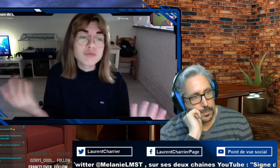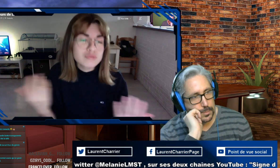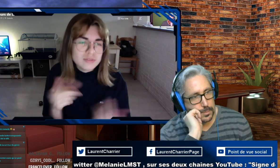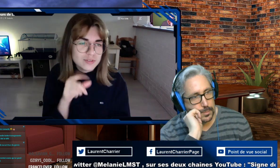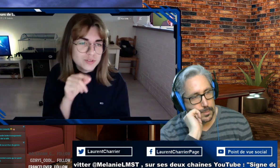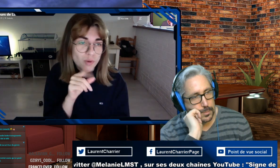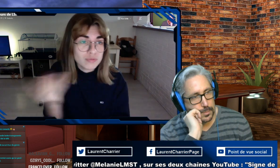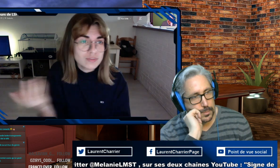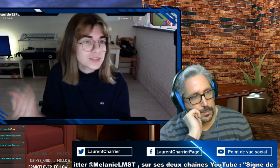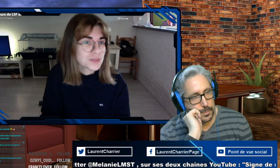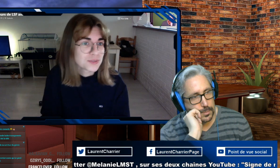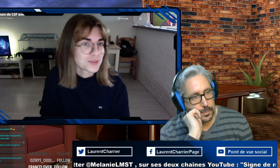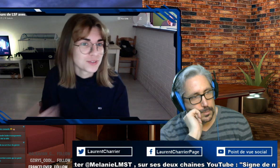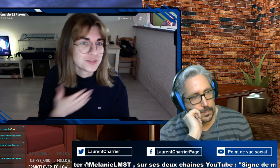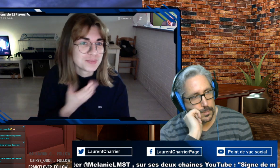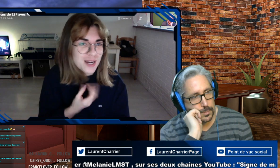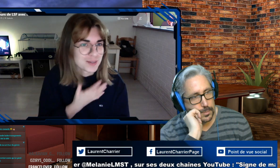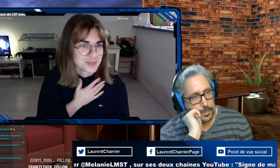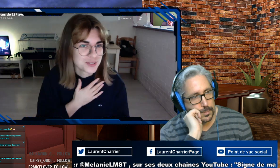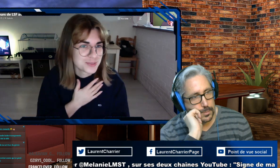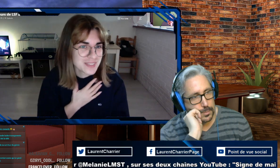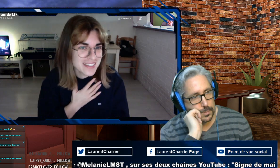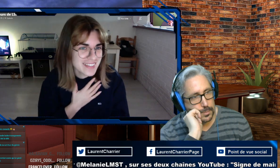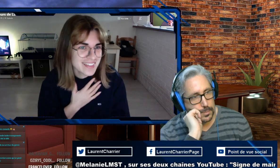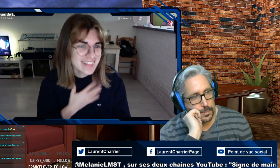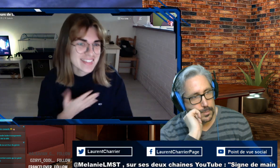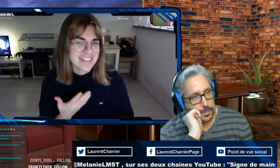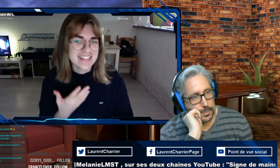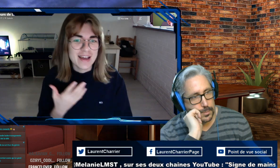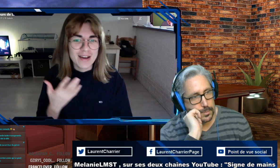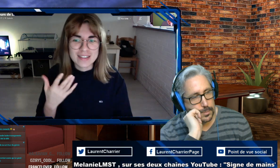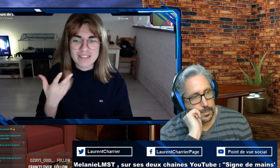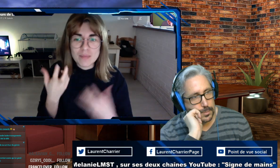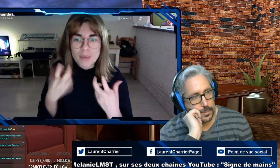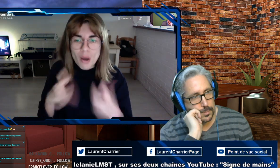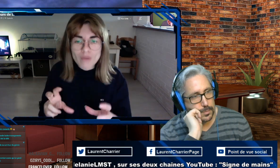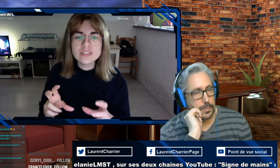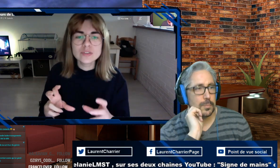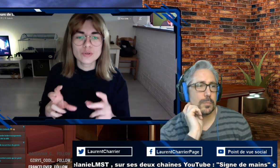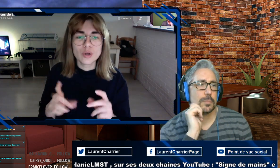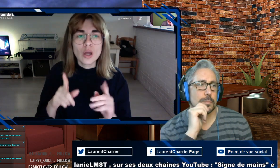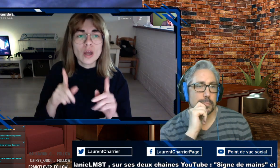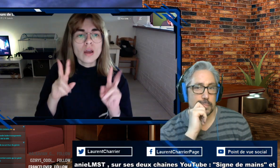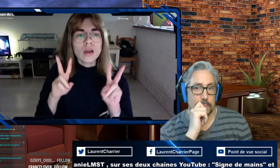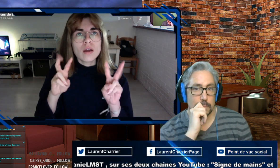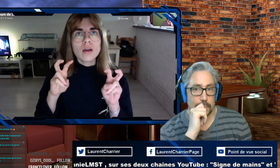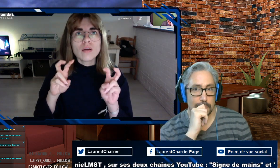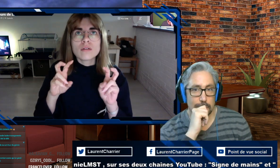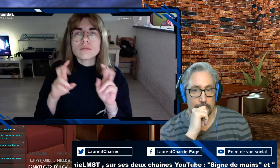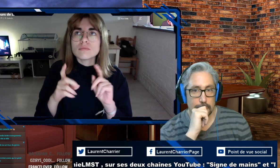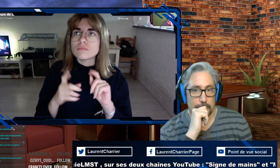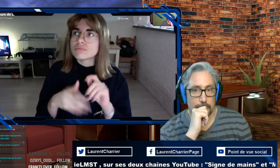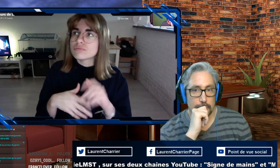mais il m'en fout des doigts, je suis bien comme je suis. Et j'avais pas envie de